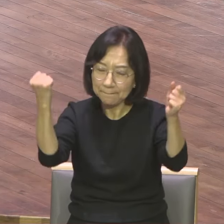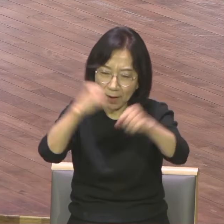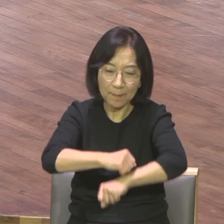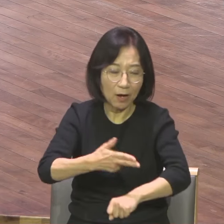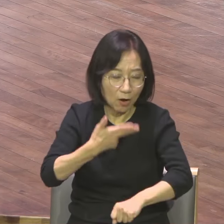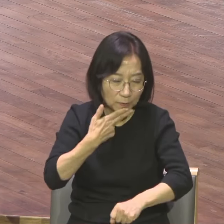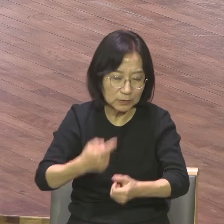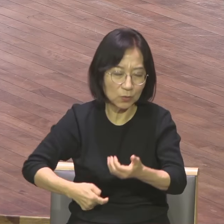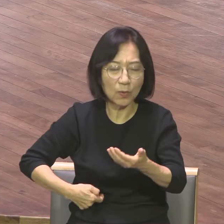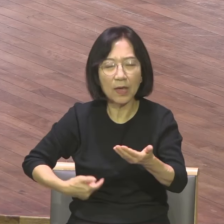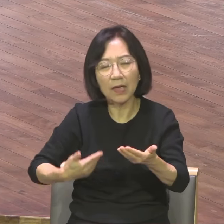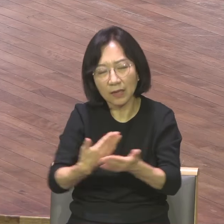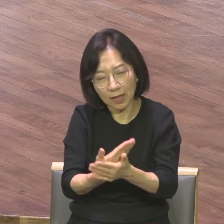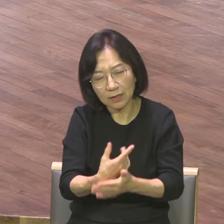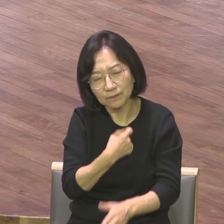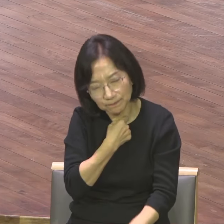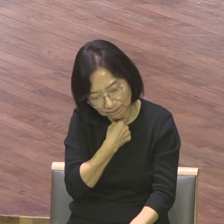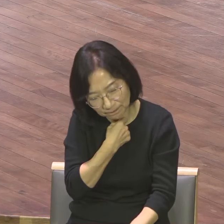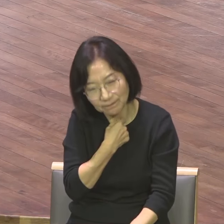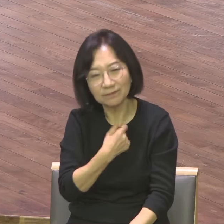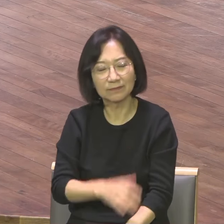회개하기에 이르기를 원하시느니라.